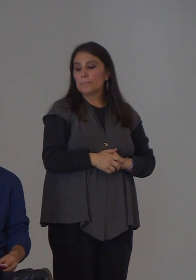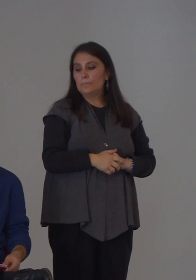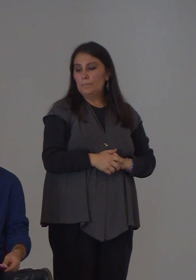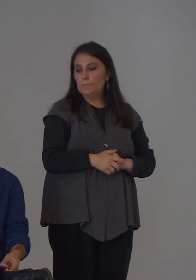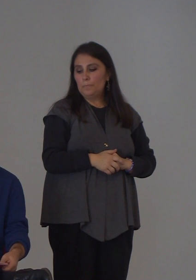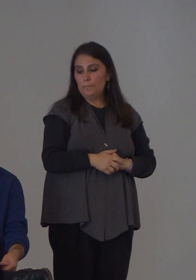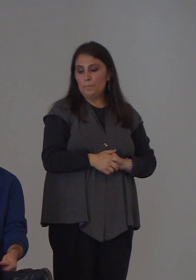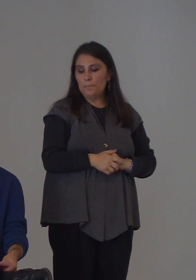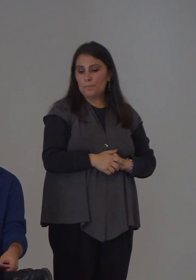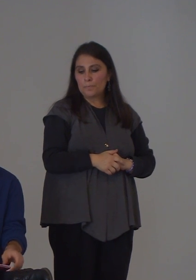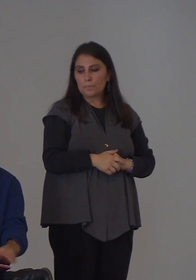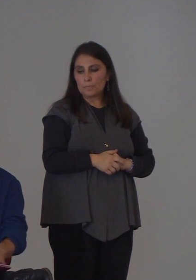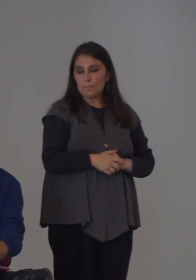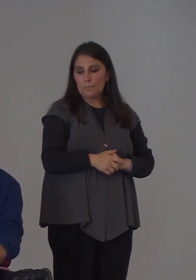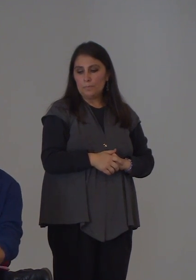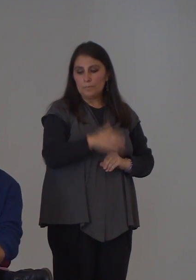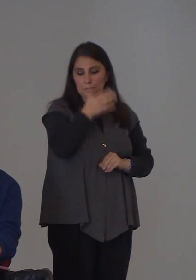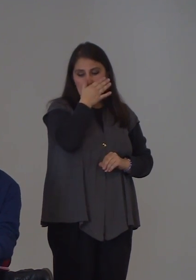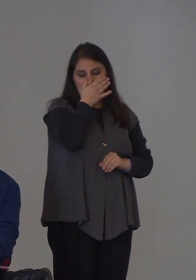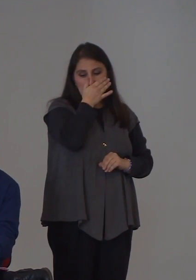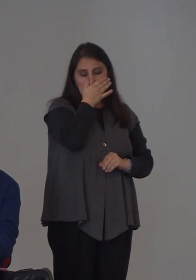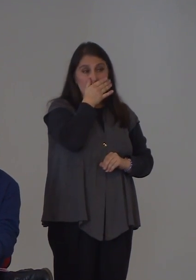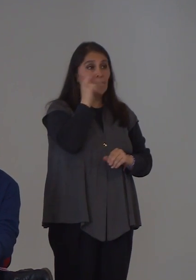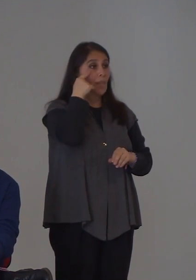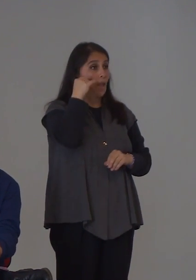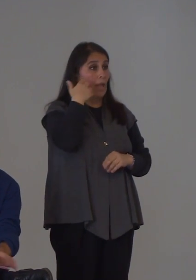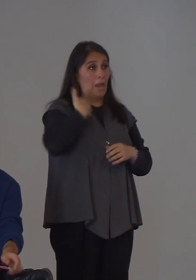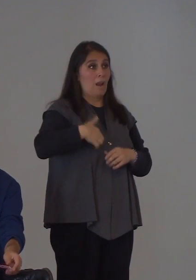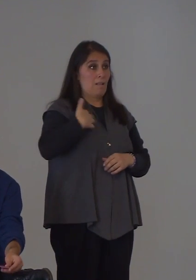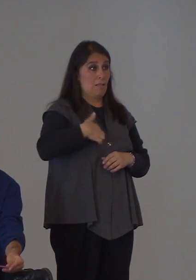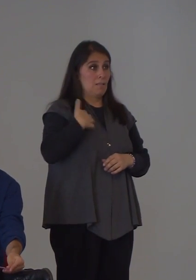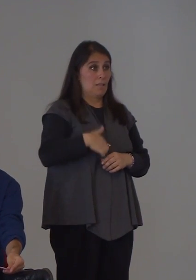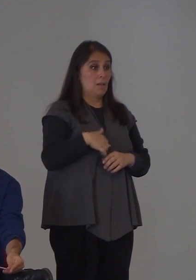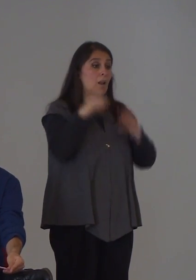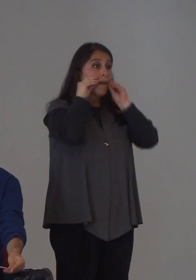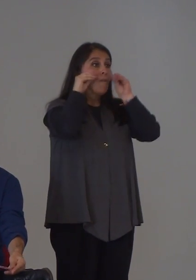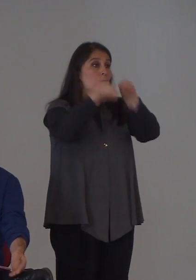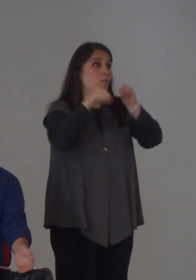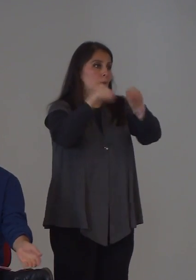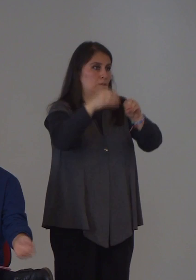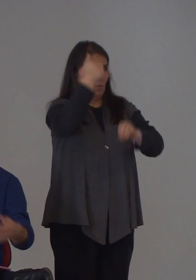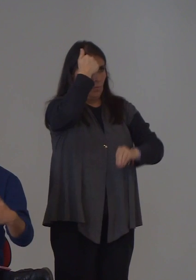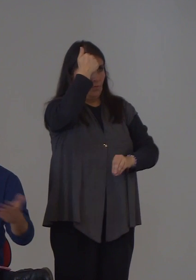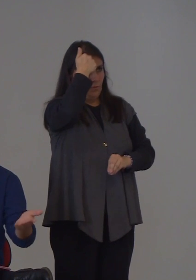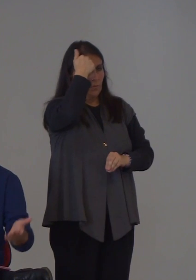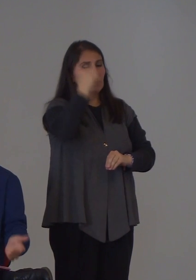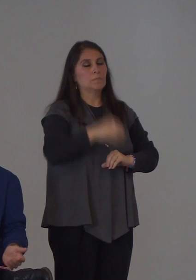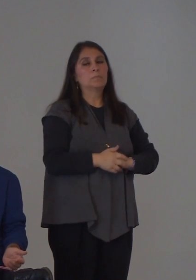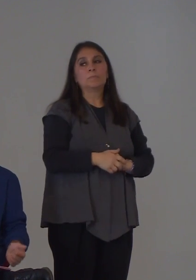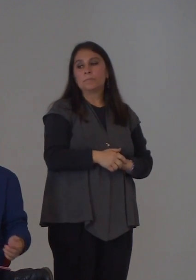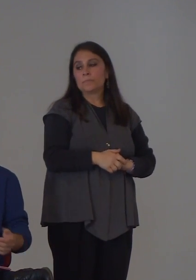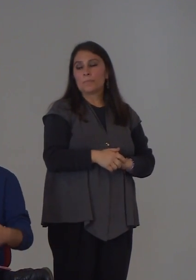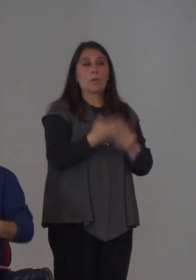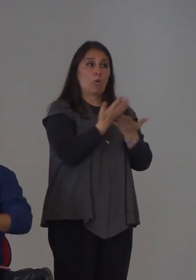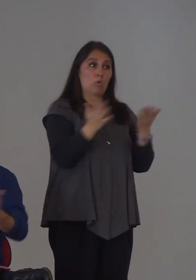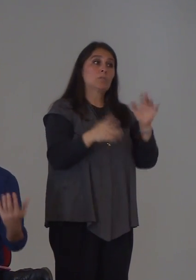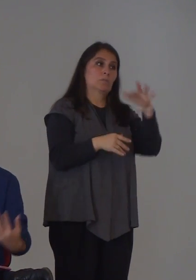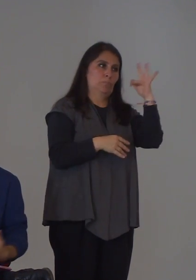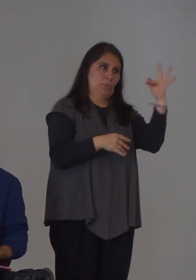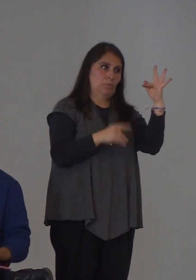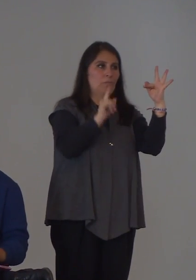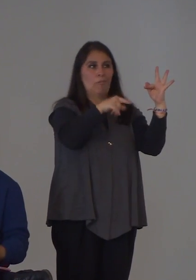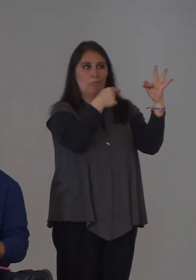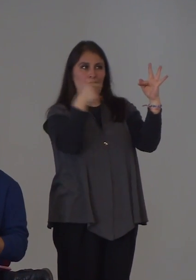En Argentina, uno de los logros que hubo en relación a la formación docente, o así se lo presenta, da aspectos positivos y negativos, es